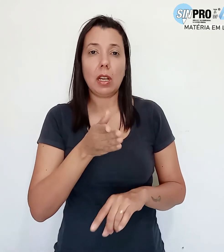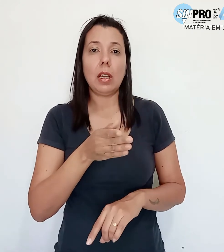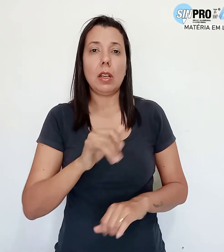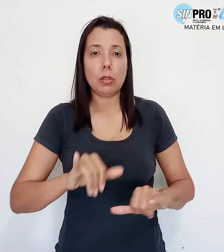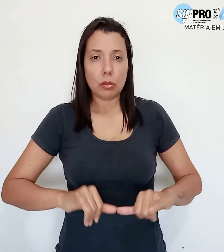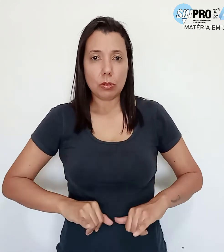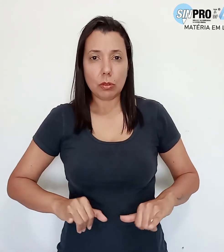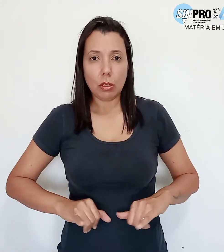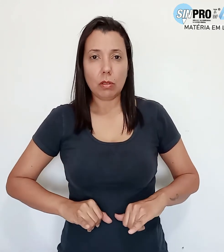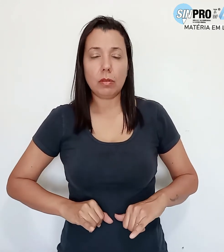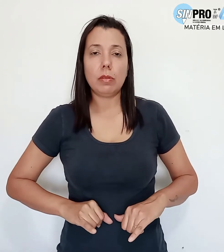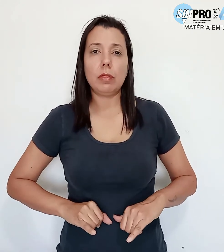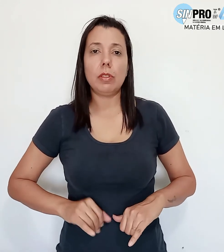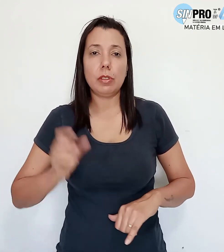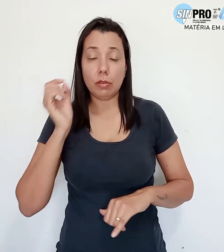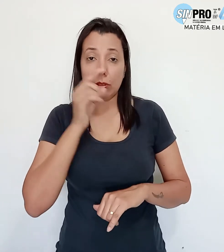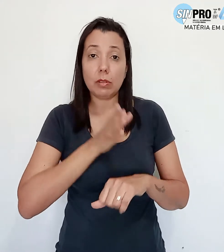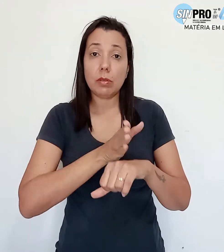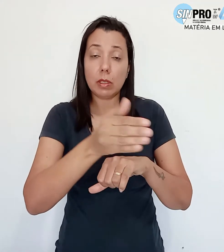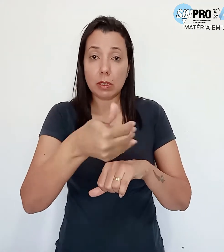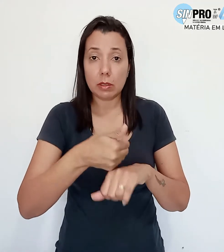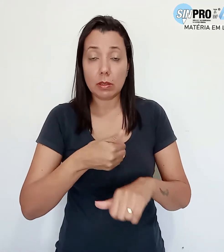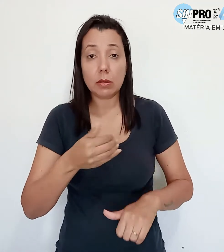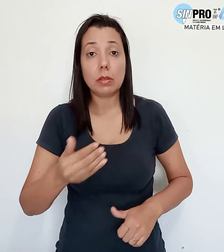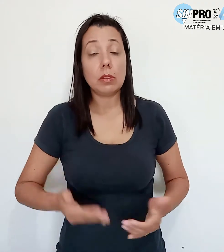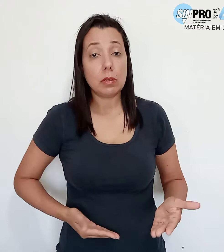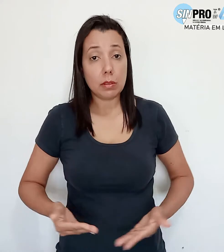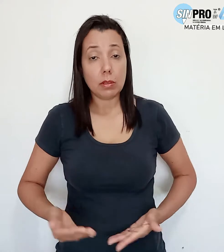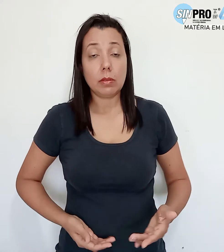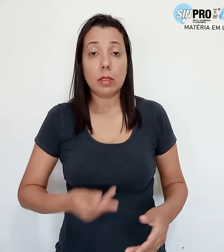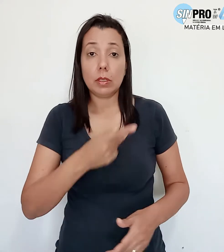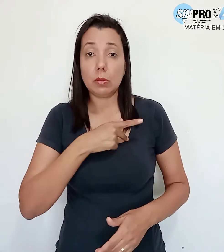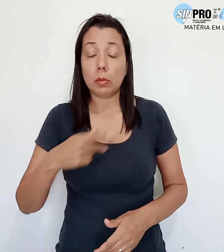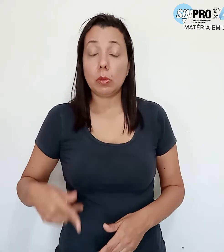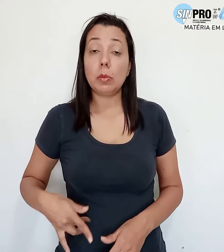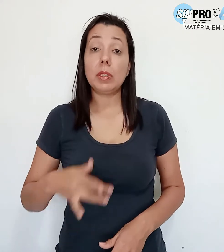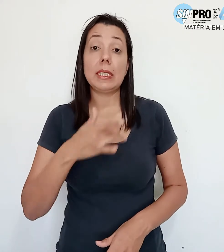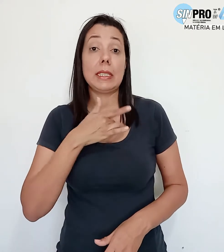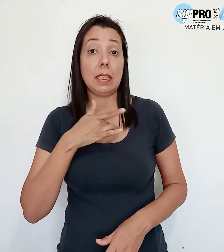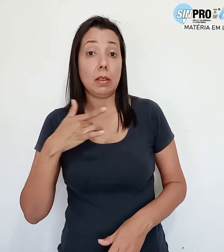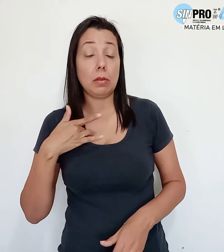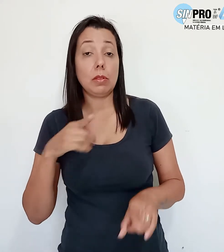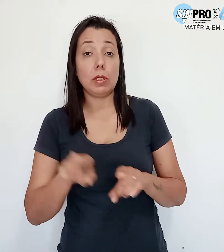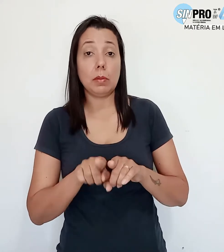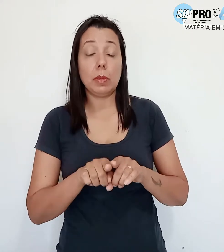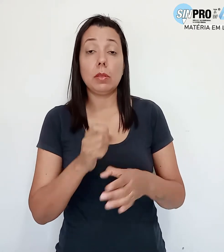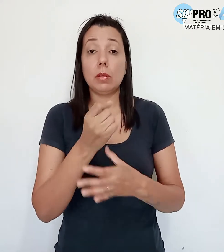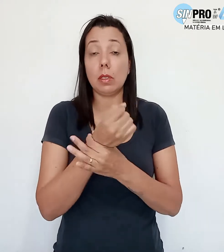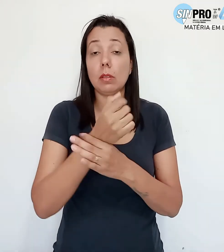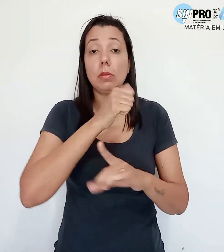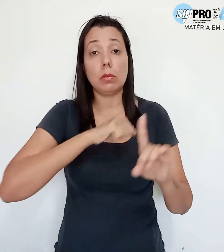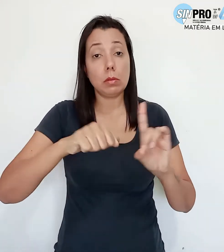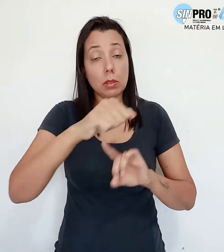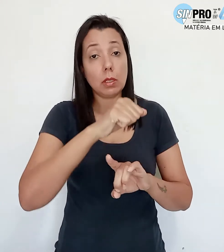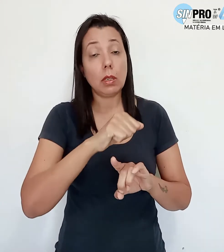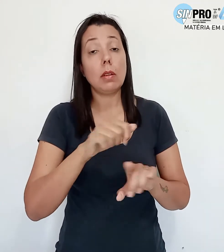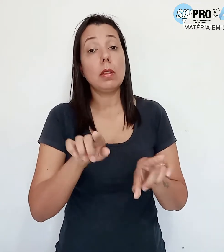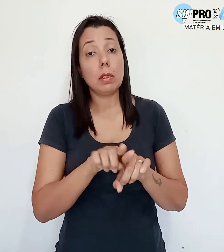com a dificuldade de acesso aos setores dos serviços públicos, como saúde e seguridade social, por exemplo, agora tenham